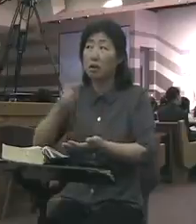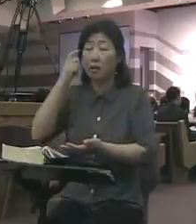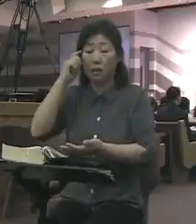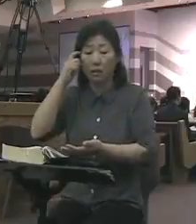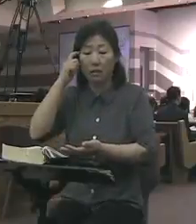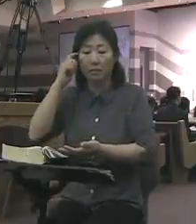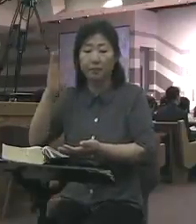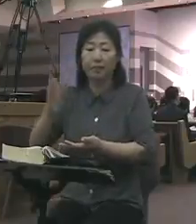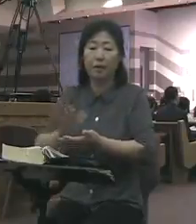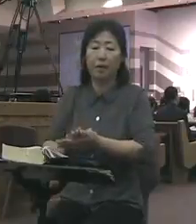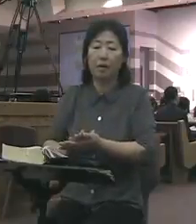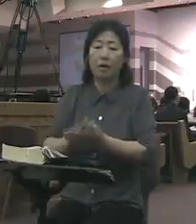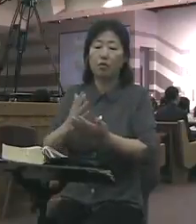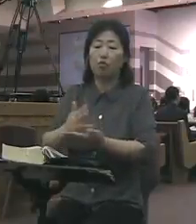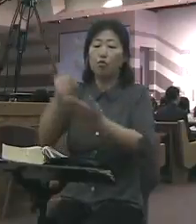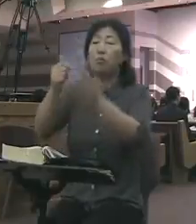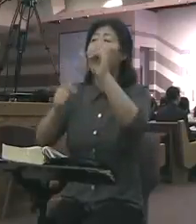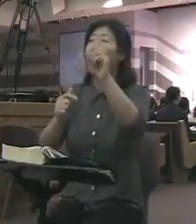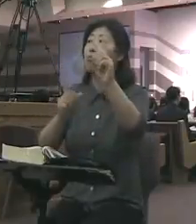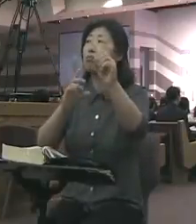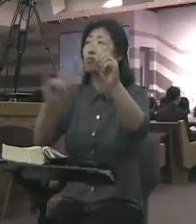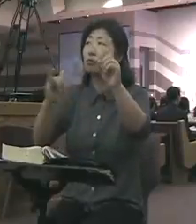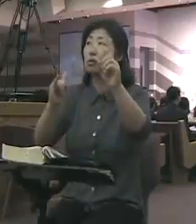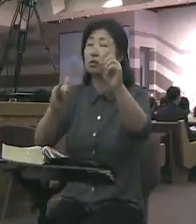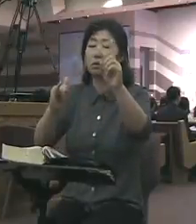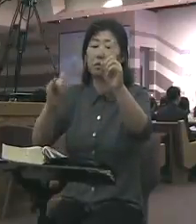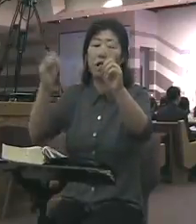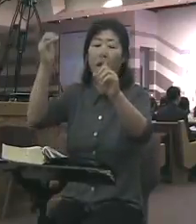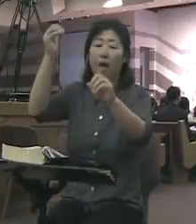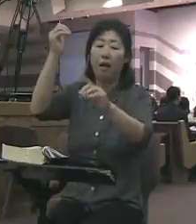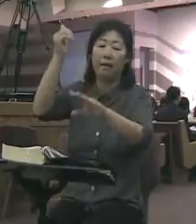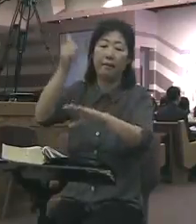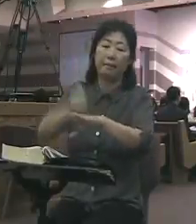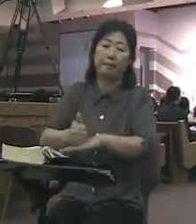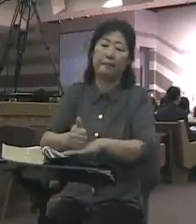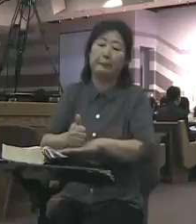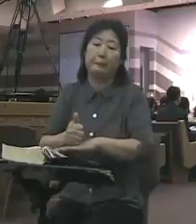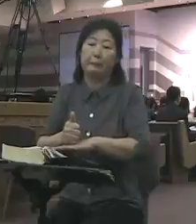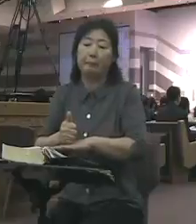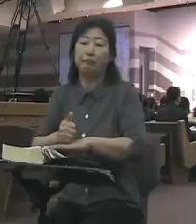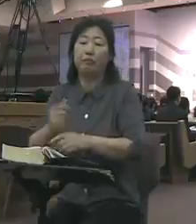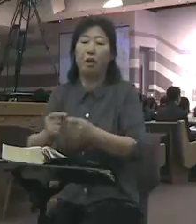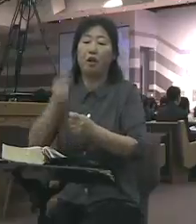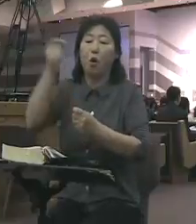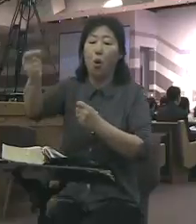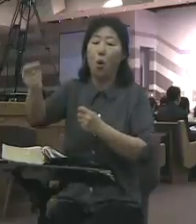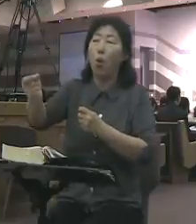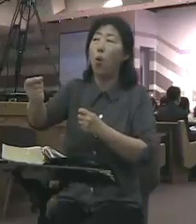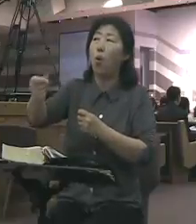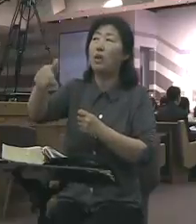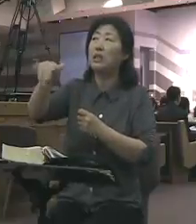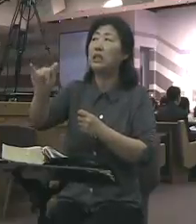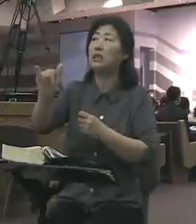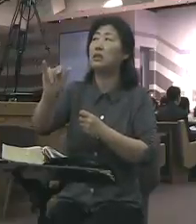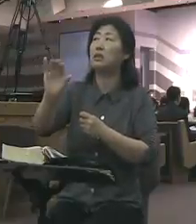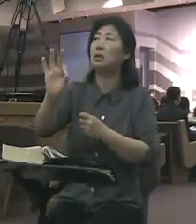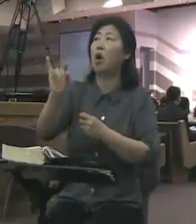주님 한 분을 나의 everlasting portion, 영원한 기업으로 모시며 살 때